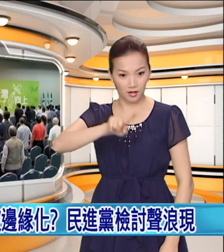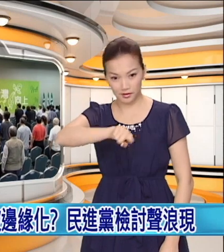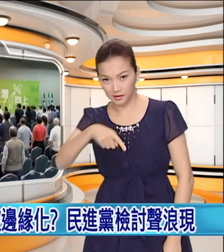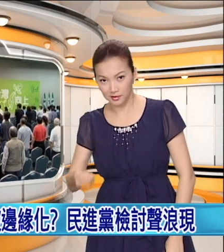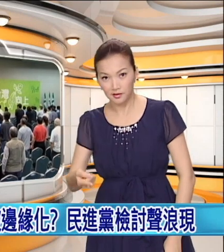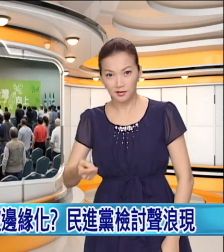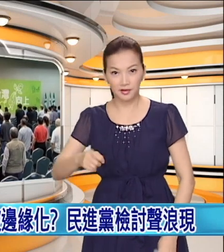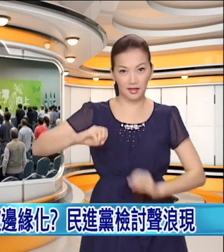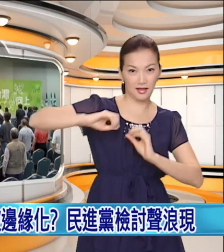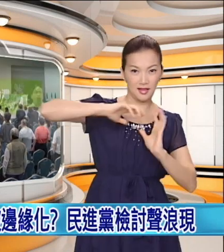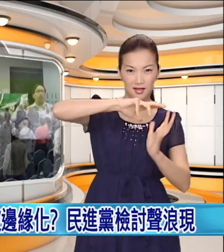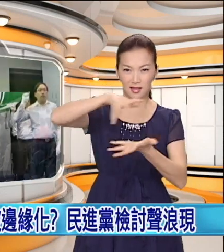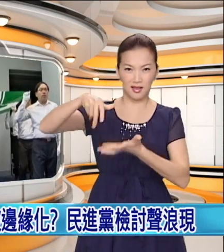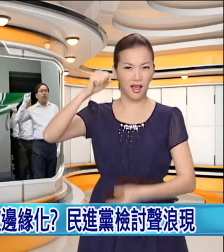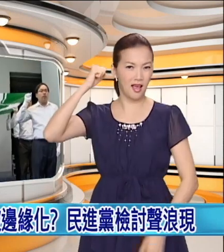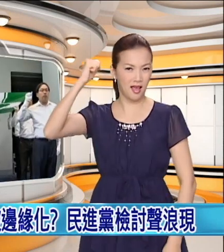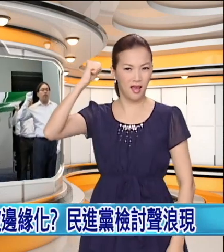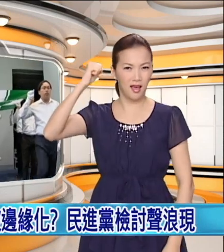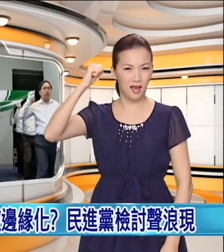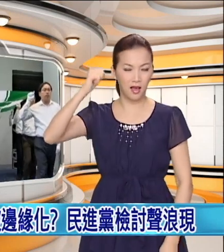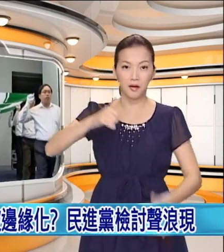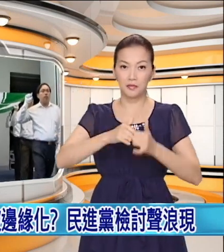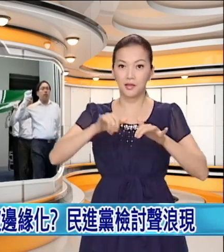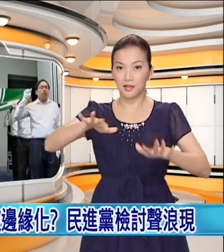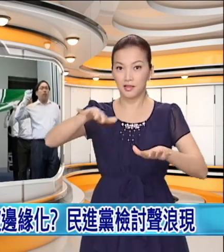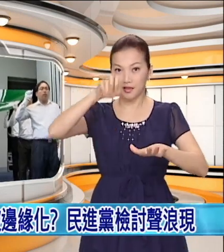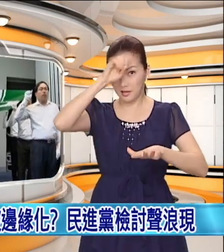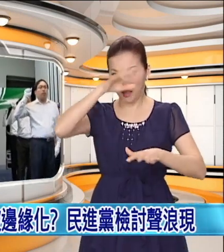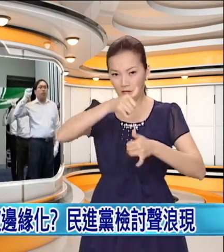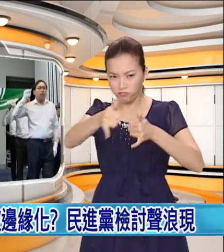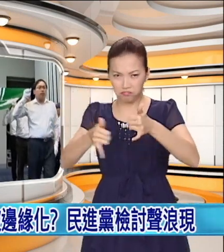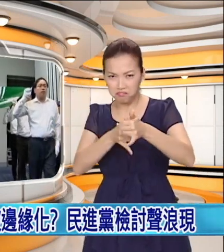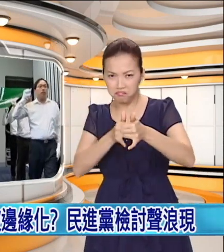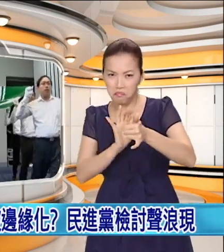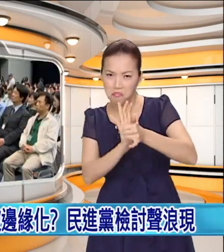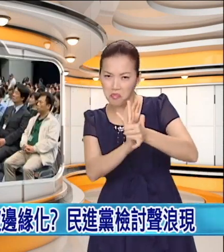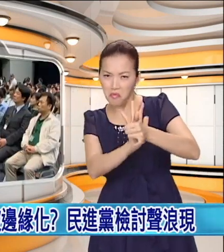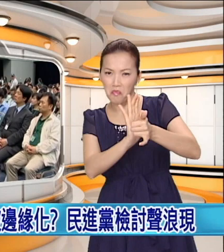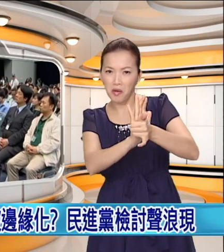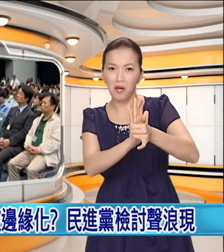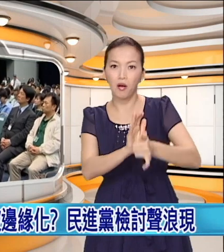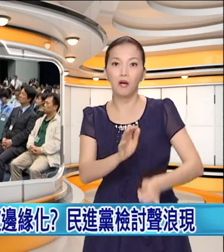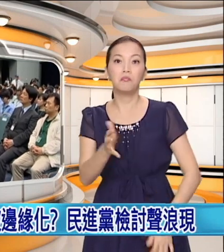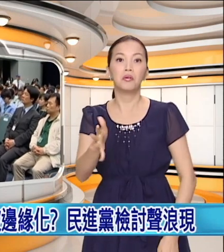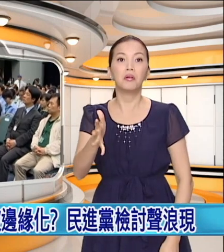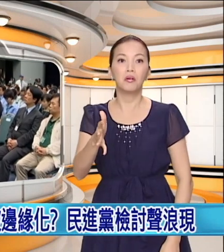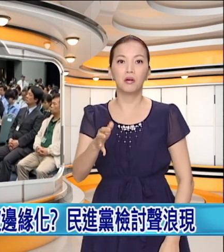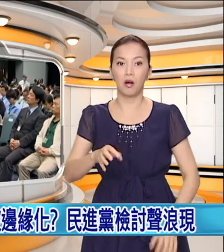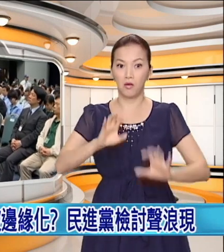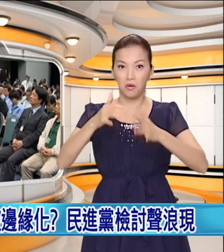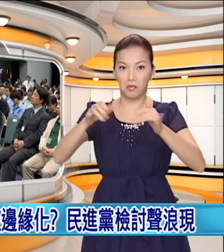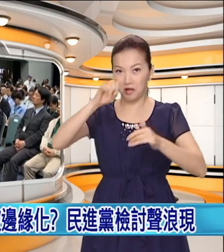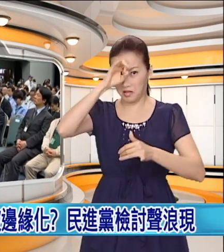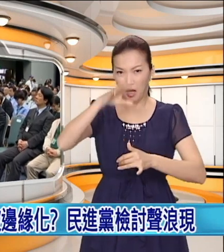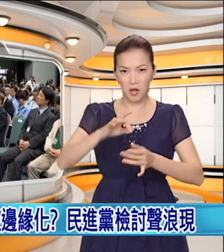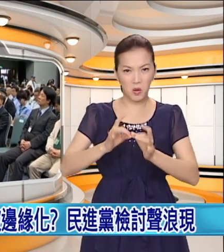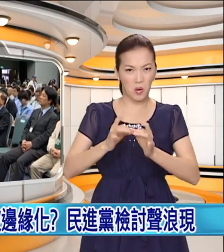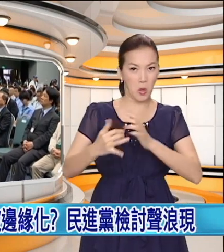这次的太阳花学运，民进党都是退居第二线，这是为了避免让国民党